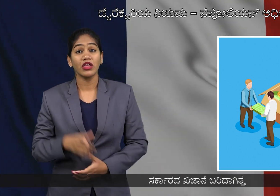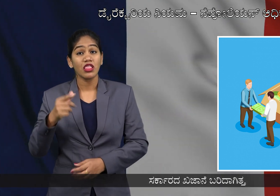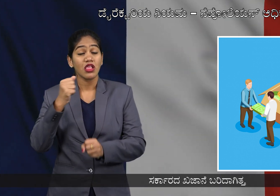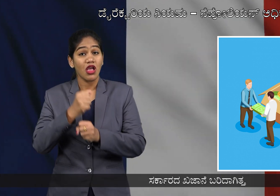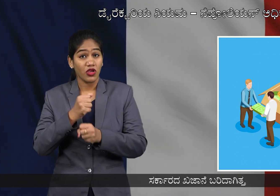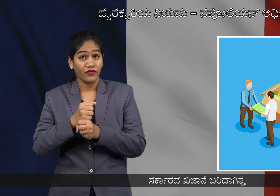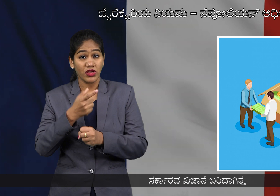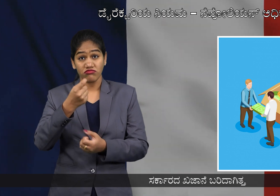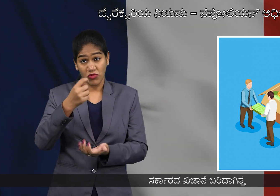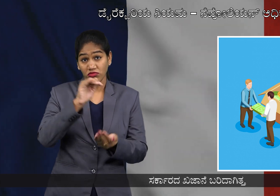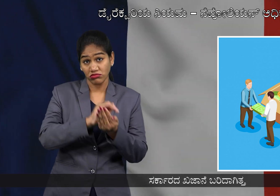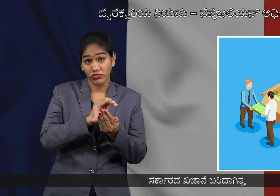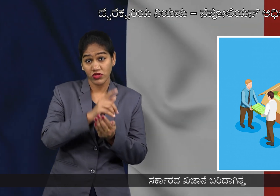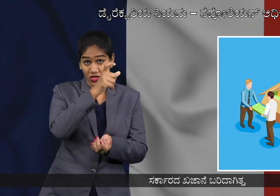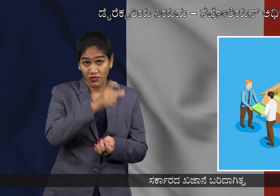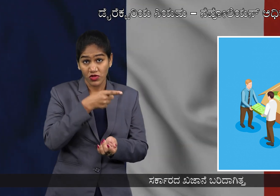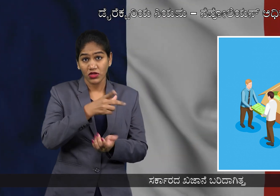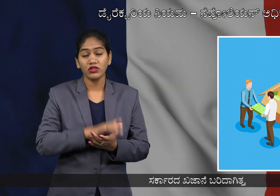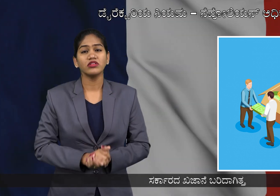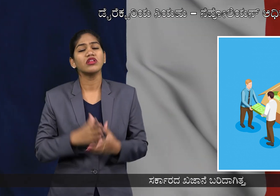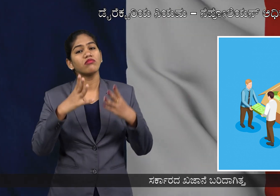ಸರ್ಕಾರದ ಖಜಾನೆ ಬರಿದಾಗಿತ್ತು.